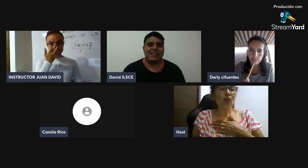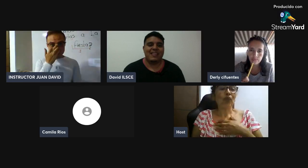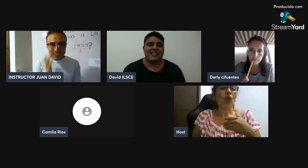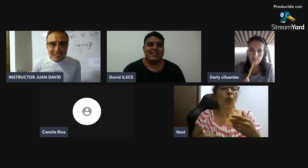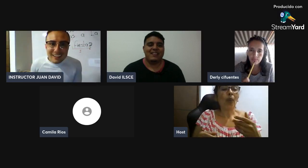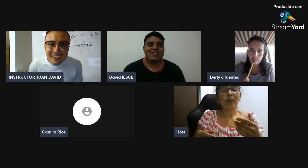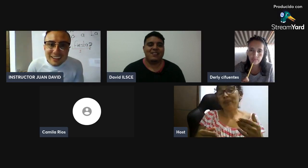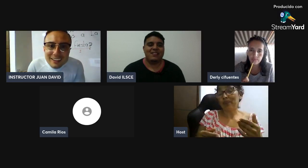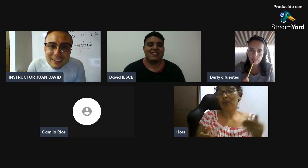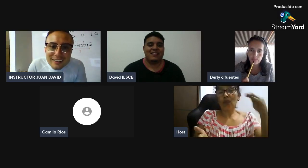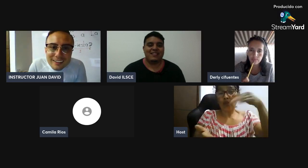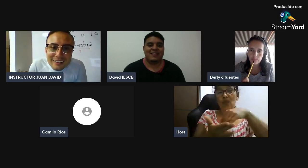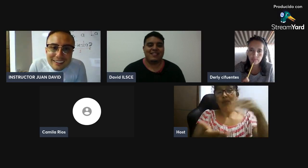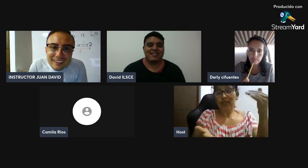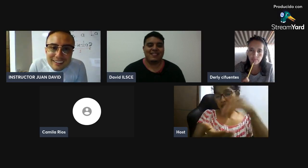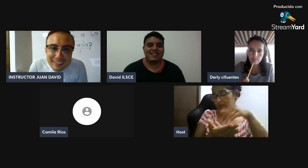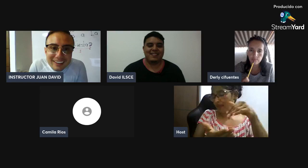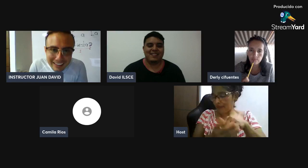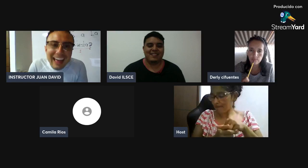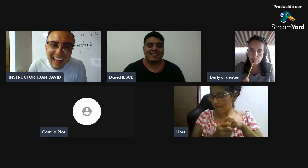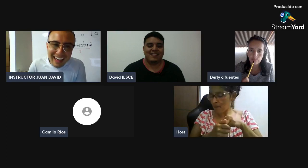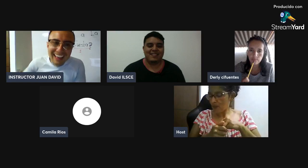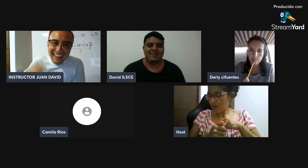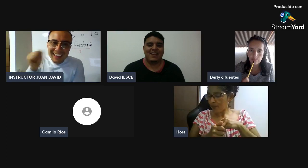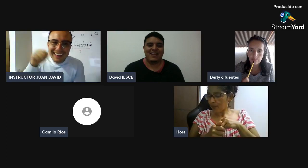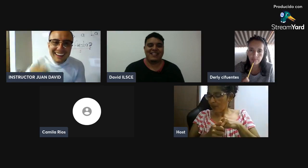y entonces vale